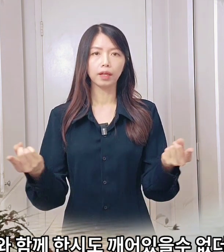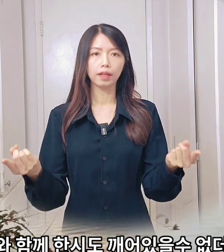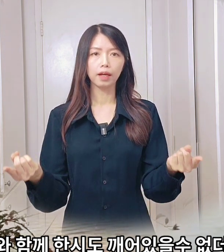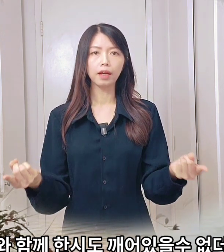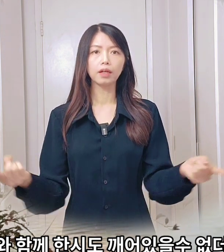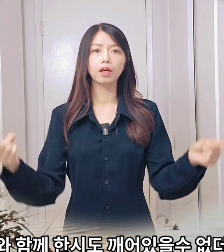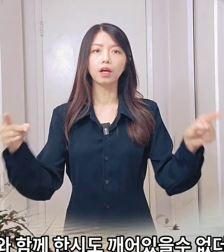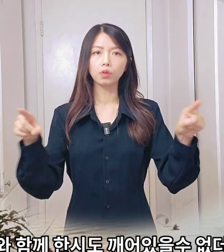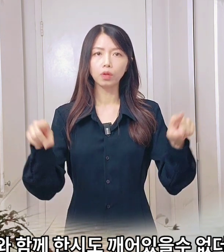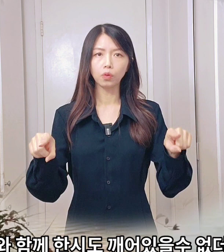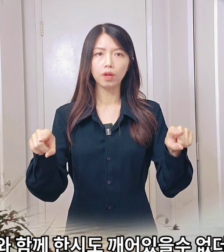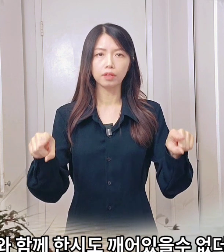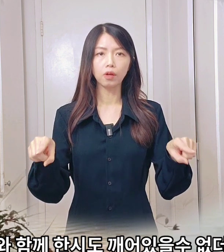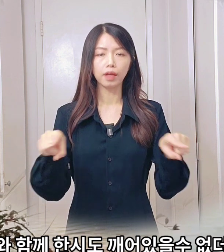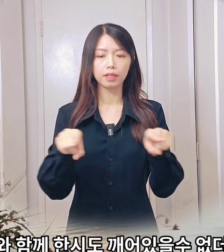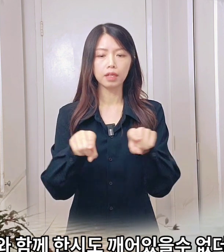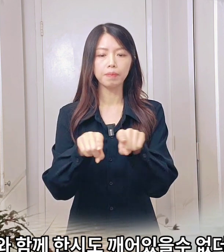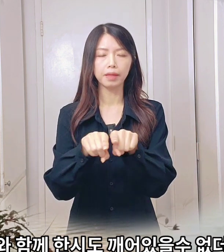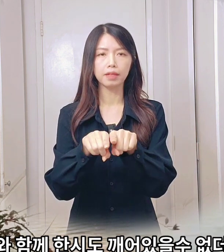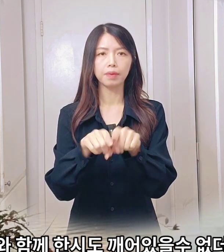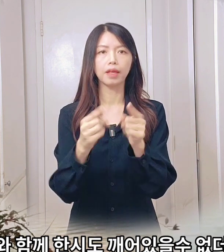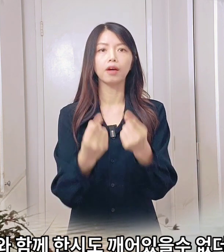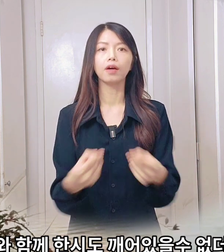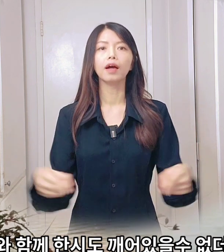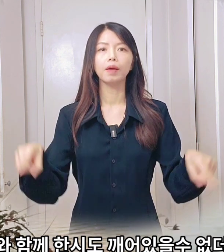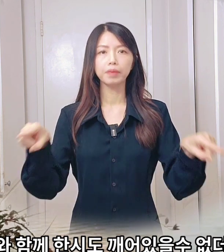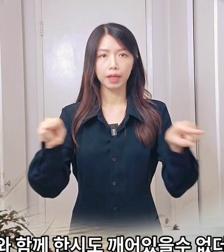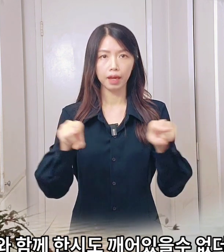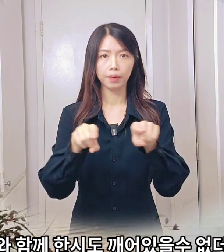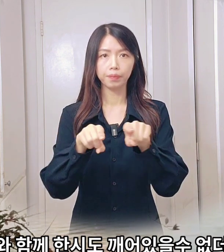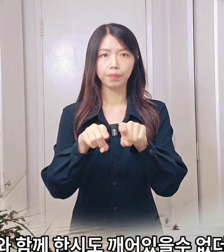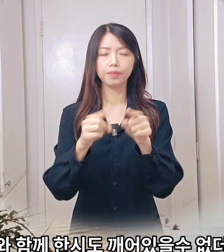양쪽으로 나갔다가 손을 돌려서 다시 만나시면 돼요.